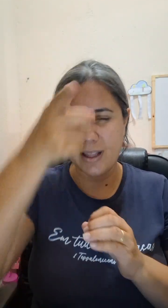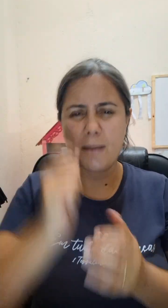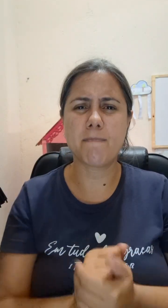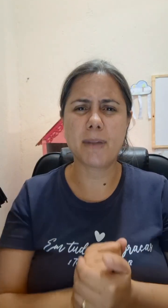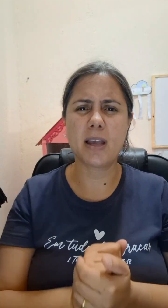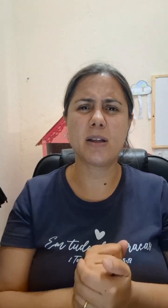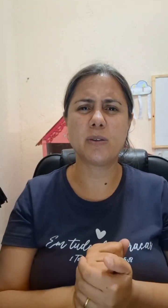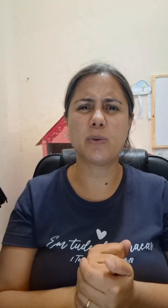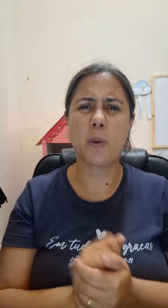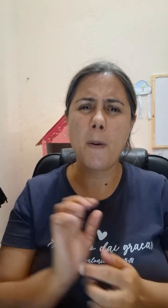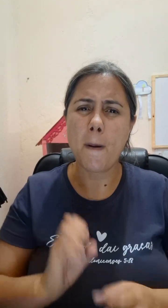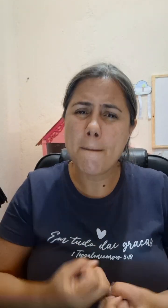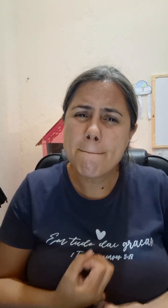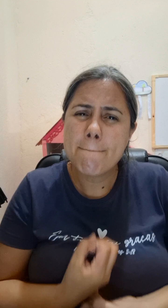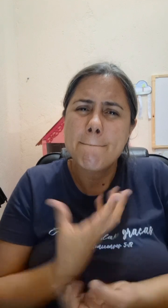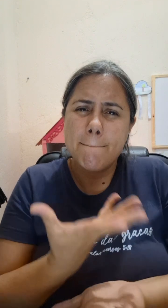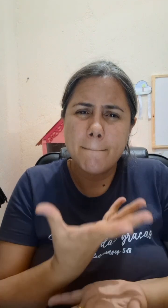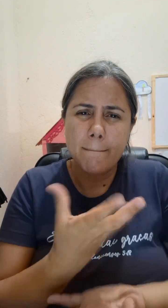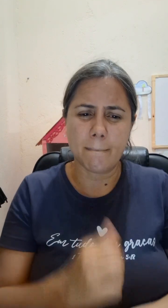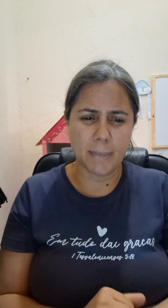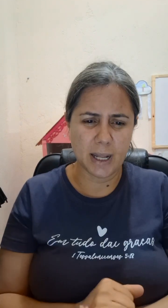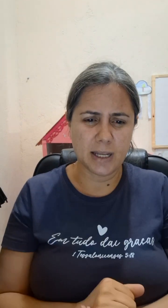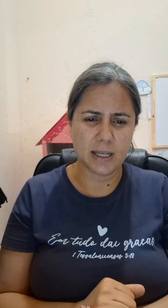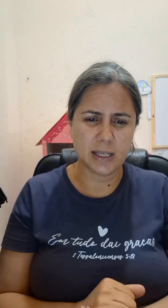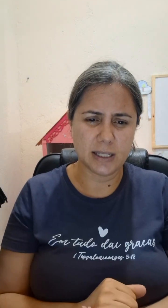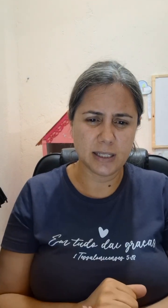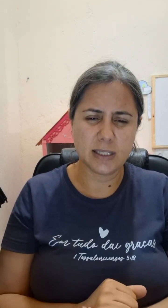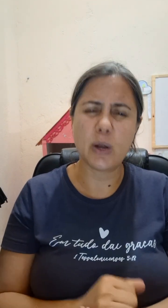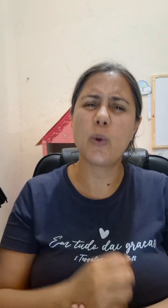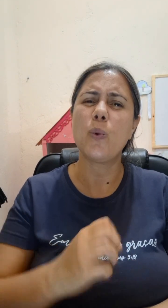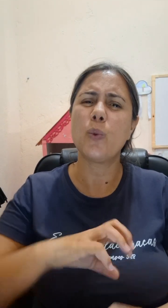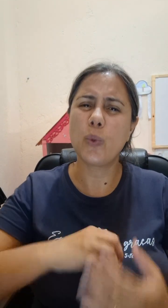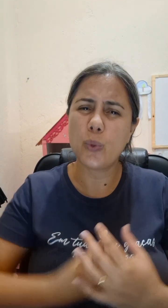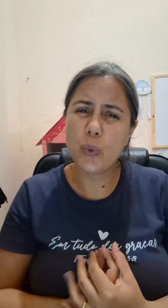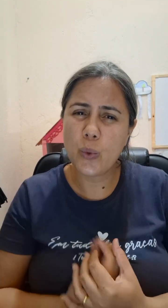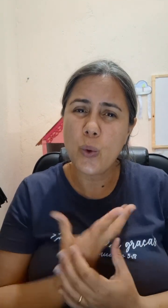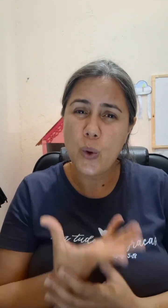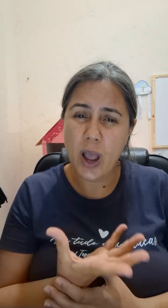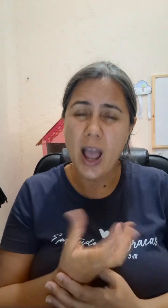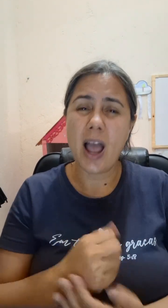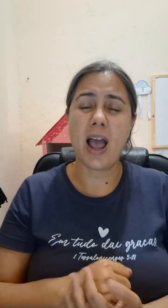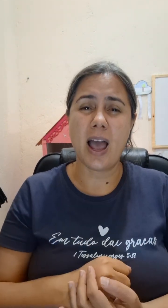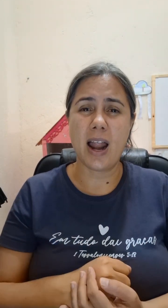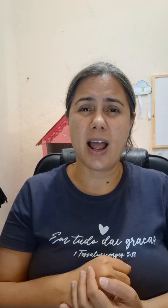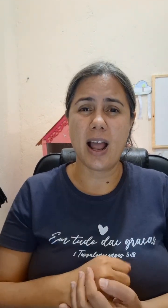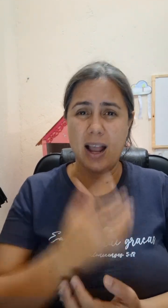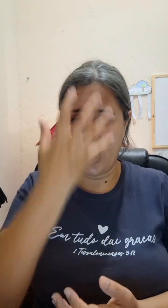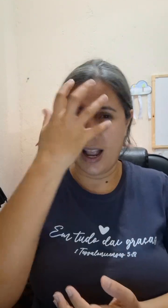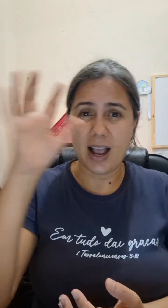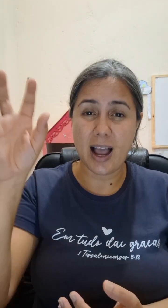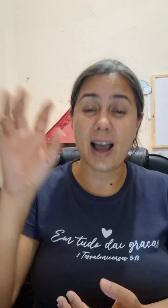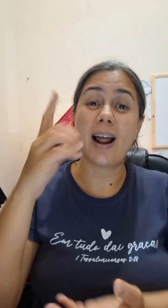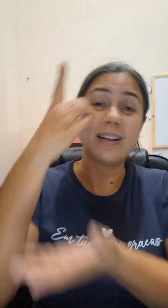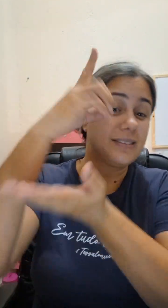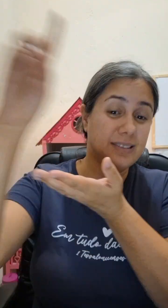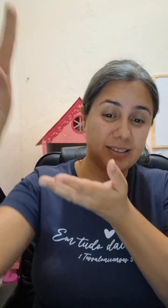10 mandamentos, são a expressão do caráter de